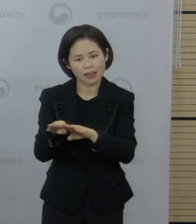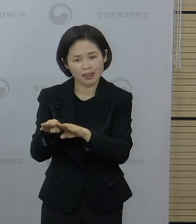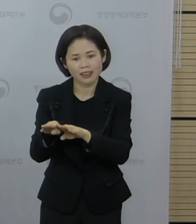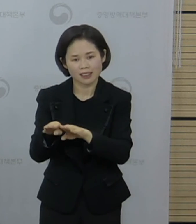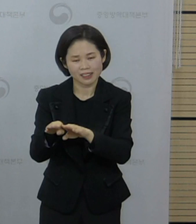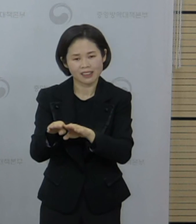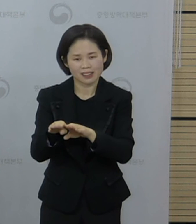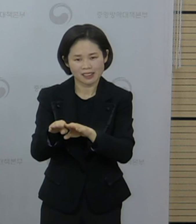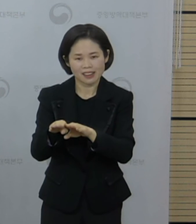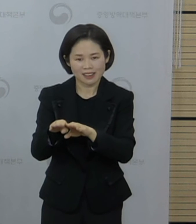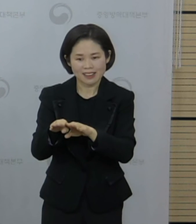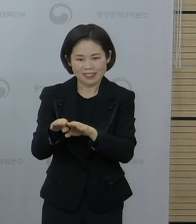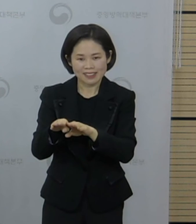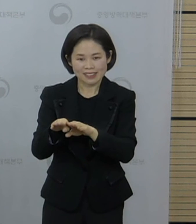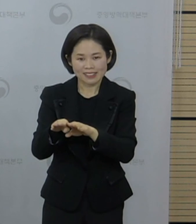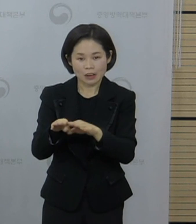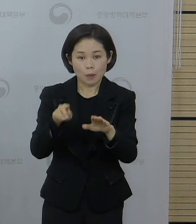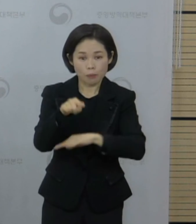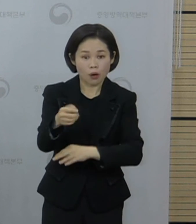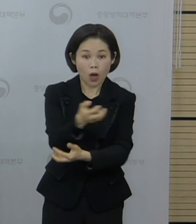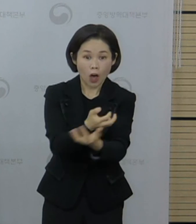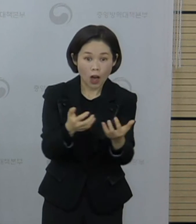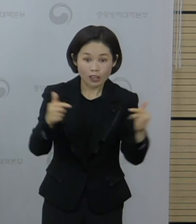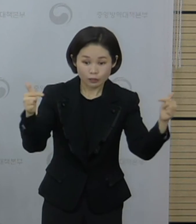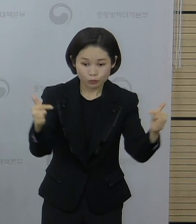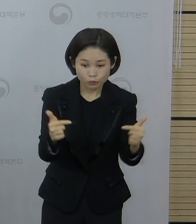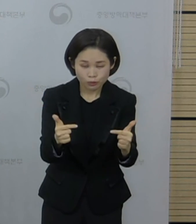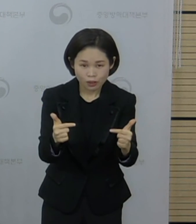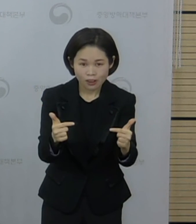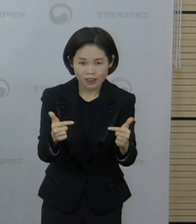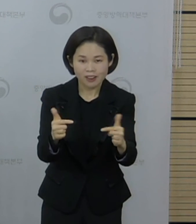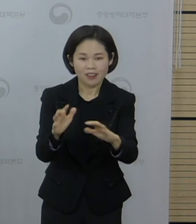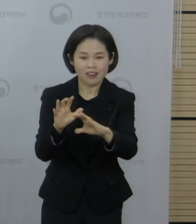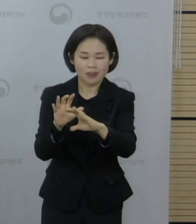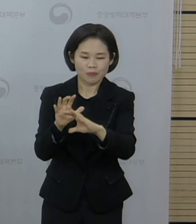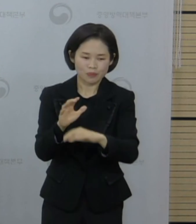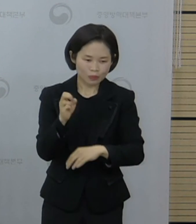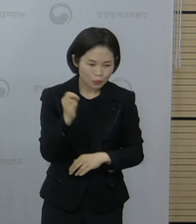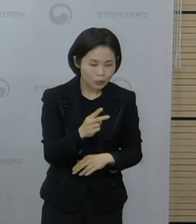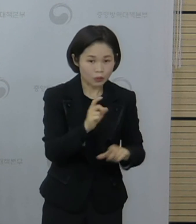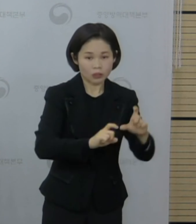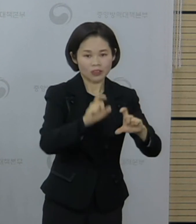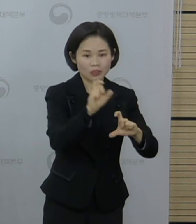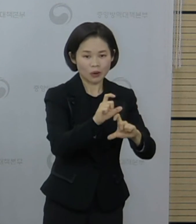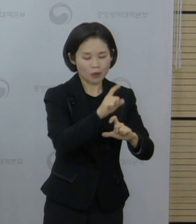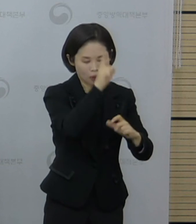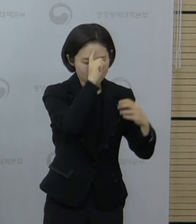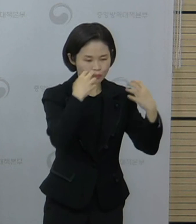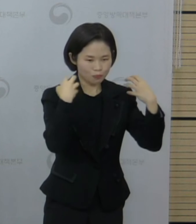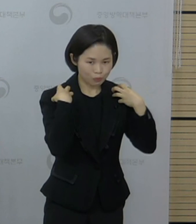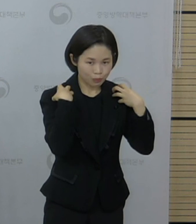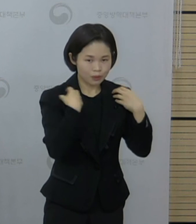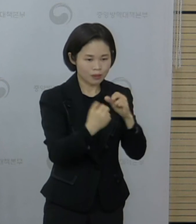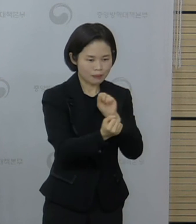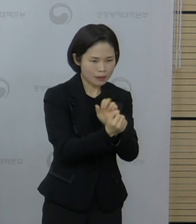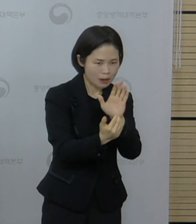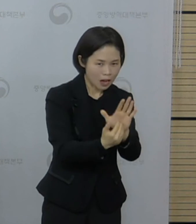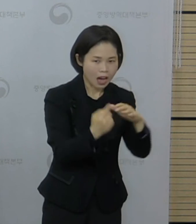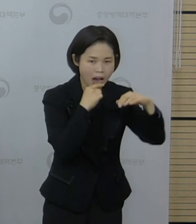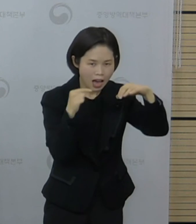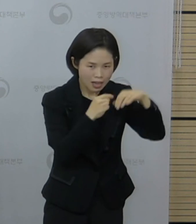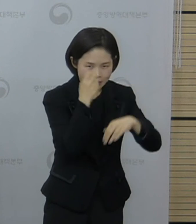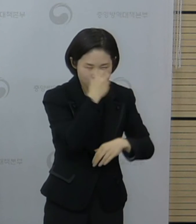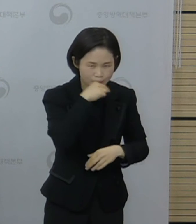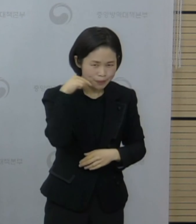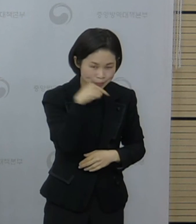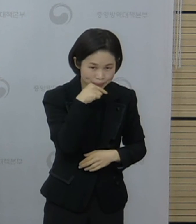거리두기 동력으로 이어가면서 검사와 추적 역학 조사를 통한 방역을 강화하고 그리고